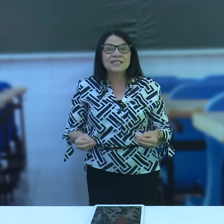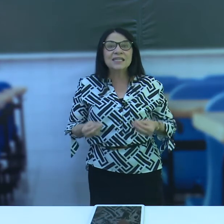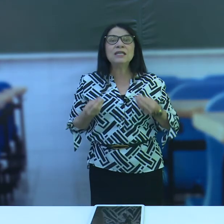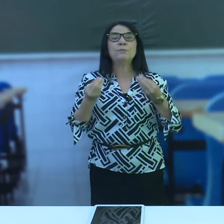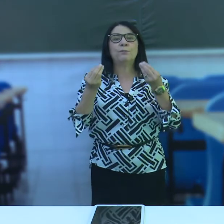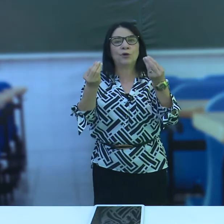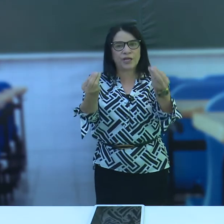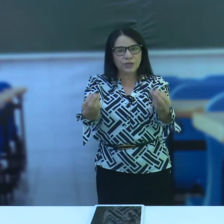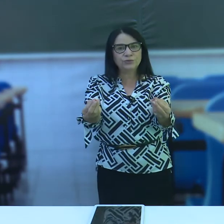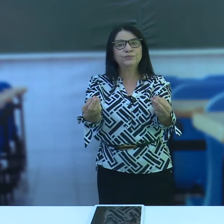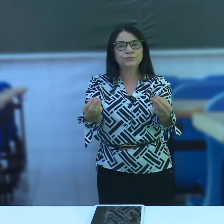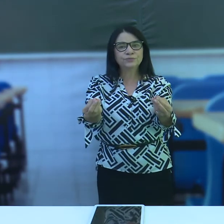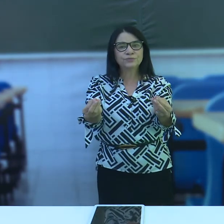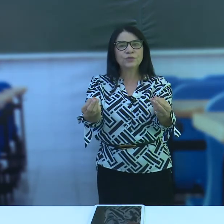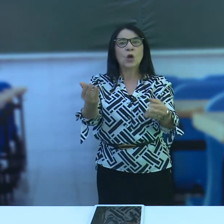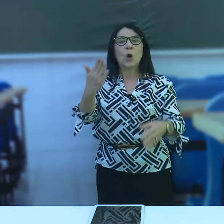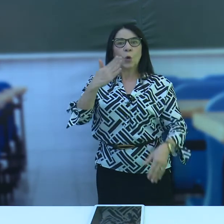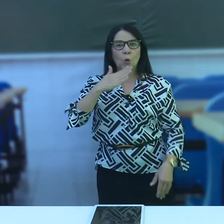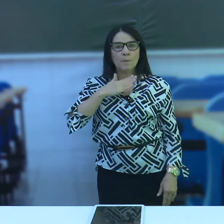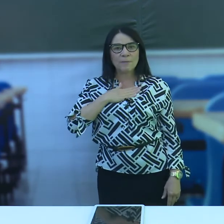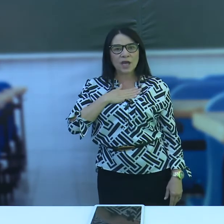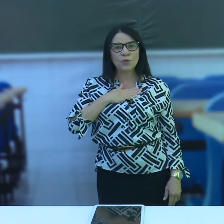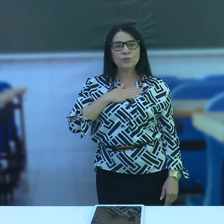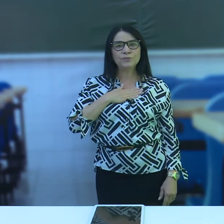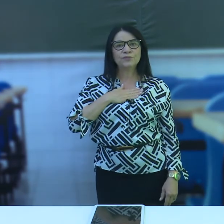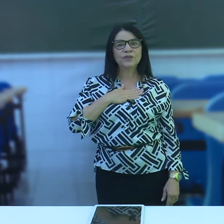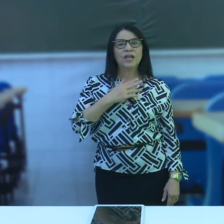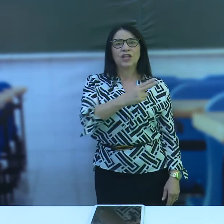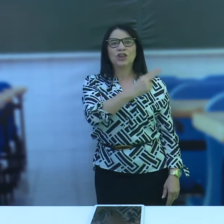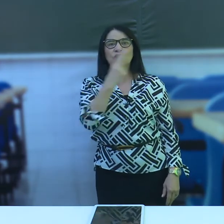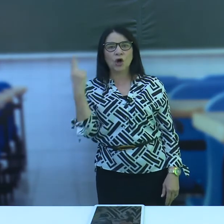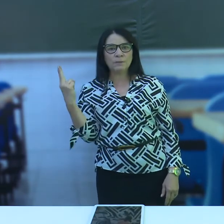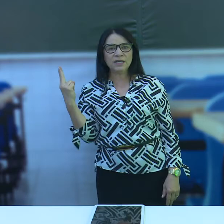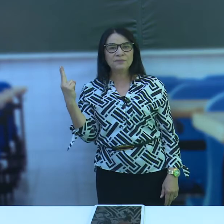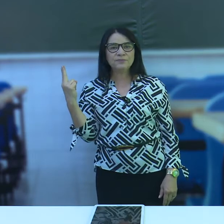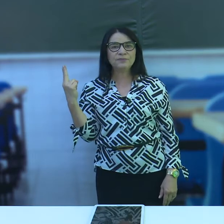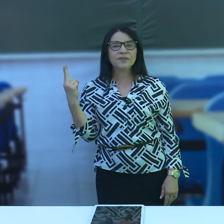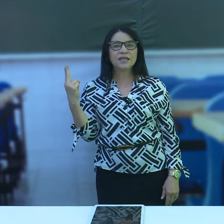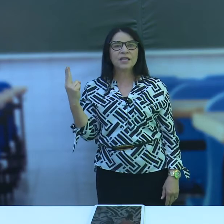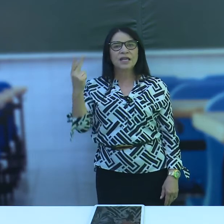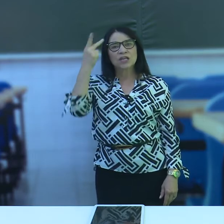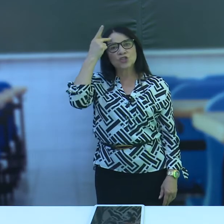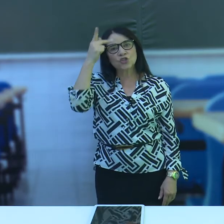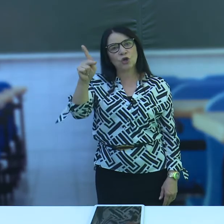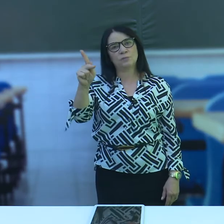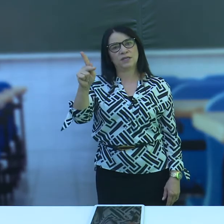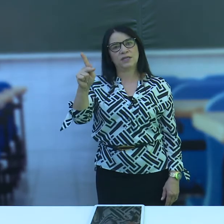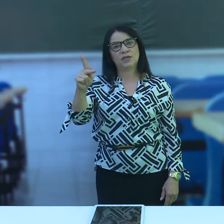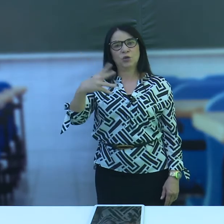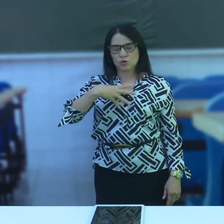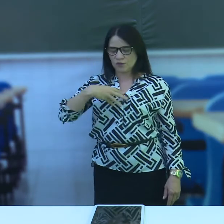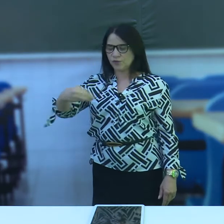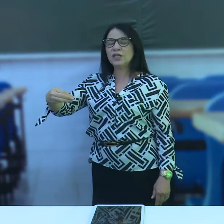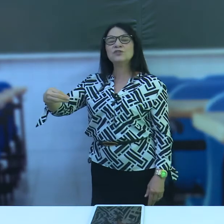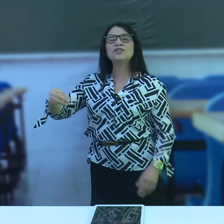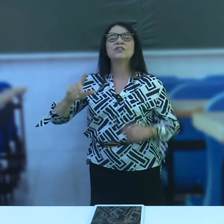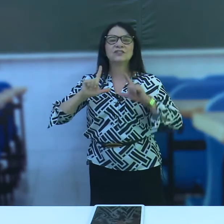Assim porão o meu nome sobre os filhos